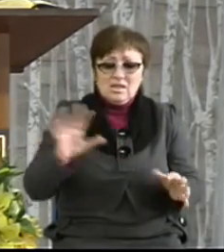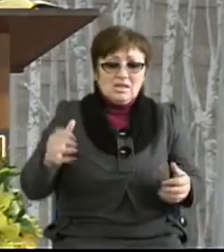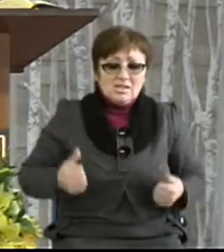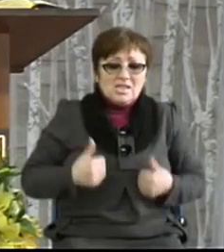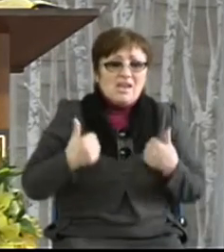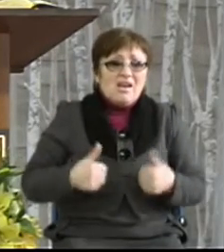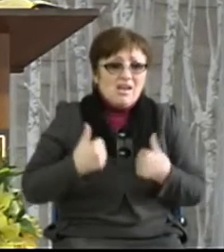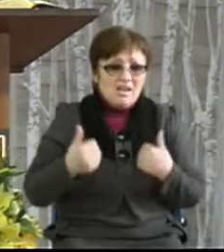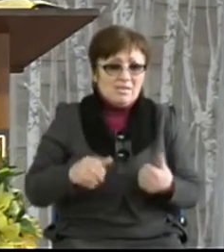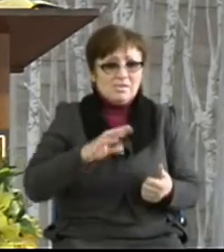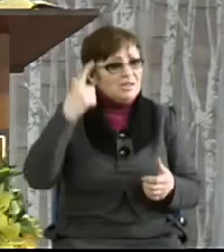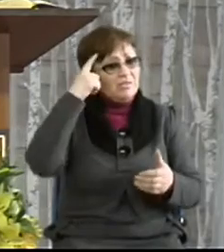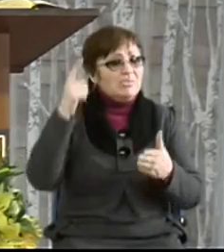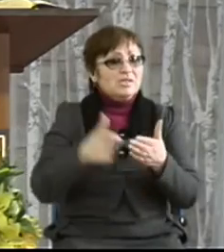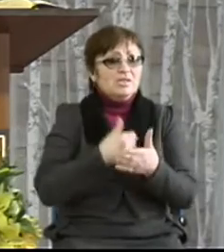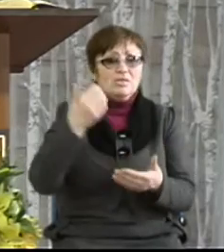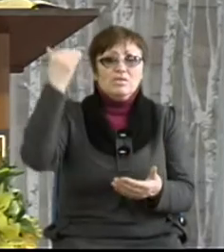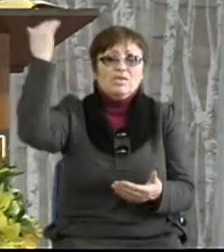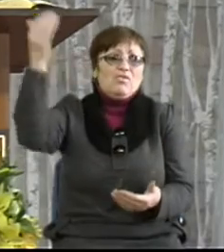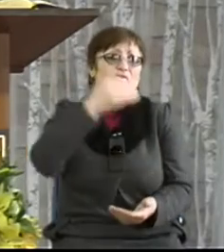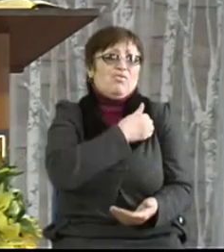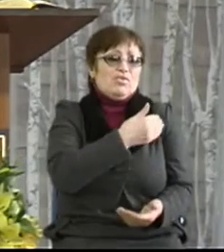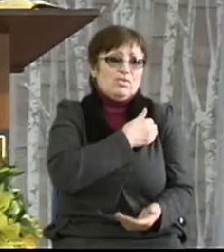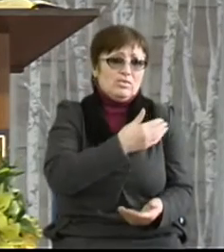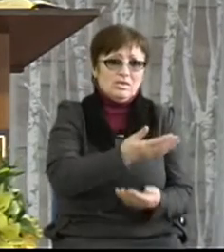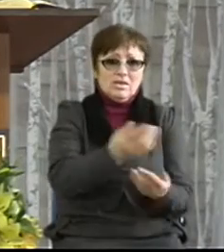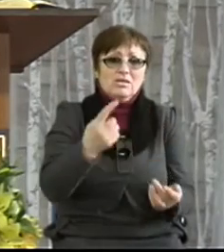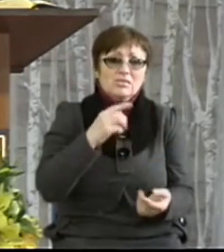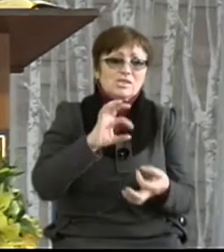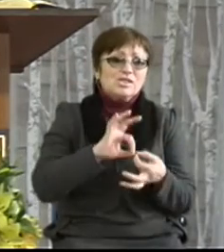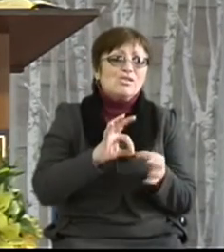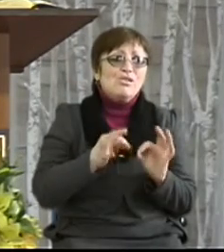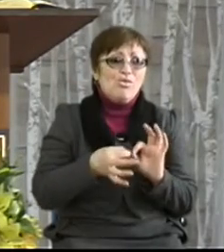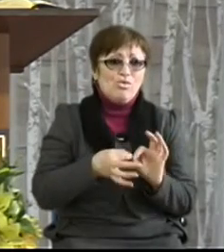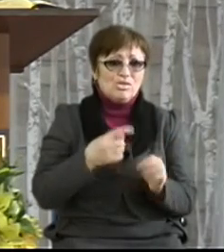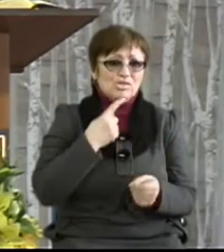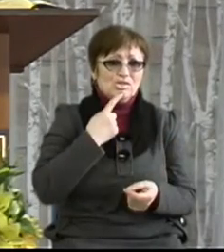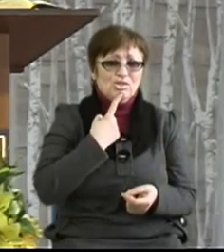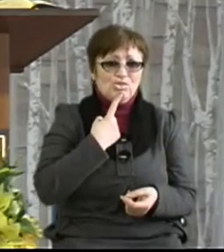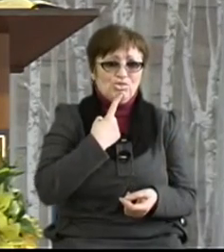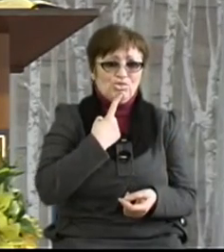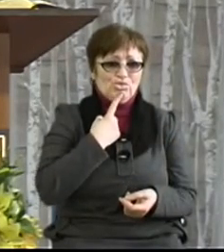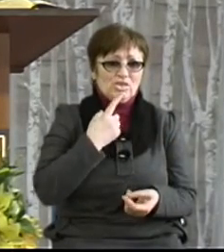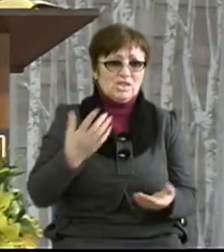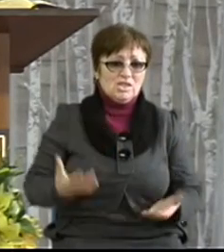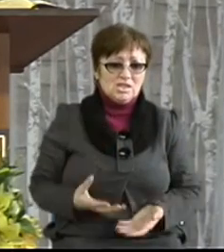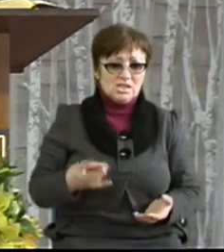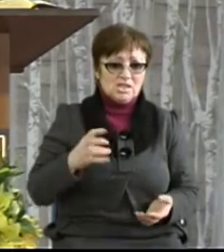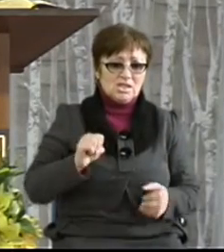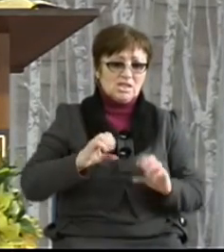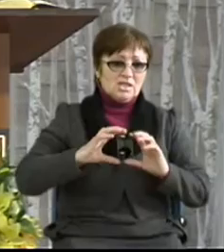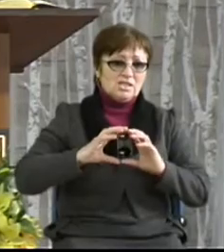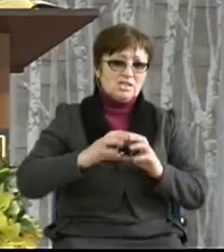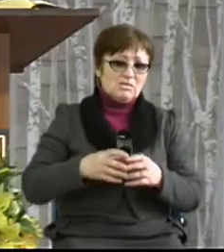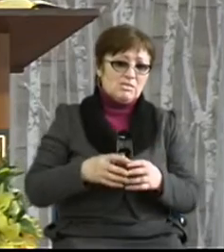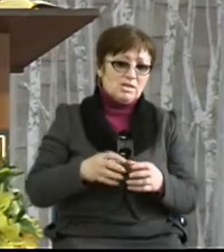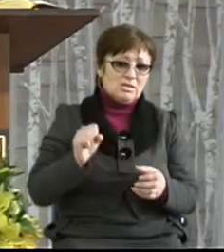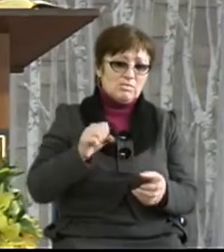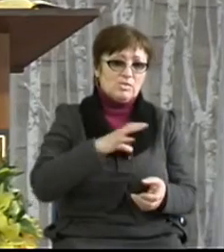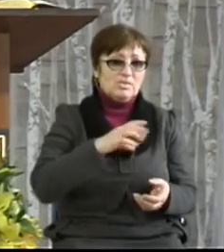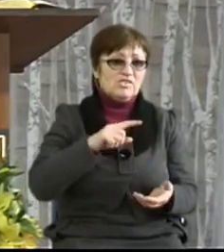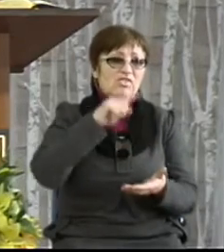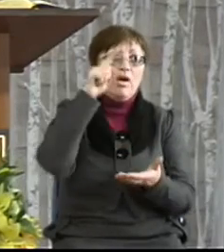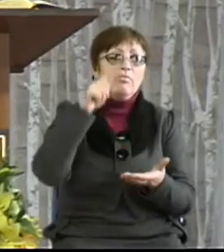прилагаем к этому усилия, не познаваем Его волю, то нам довольно тогда сложно жить на этой земле. Тогда могут приходить